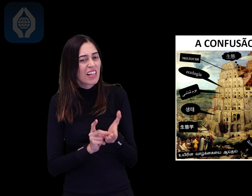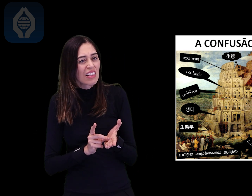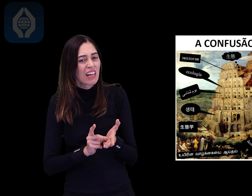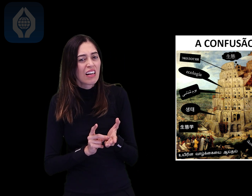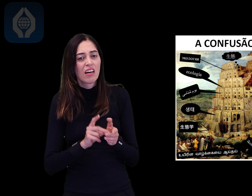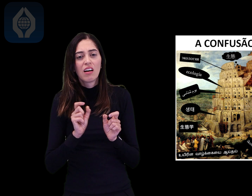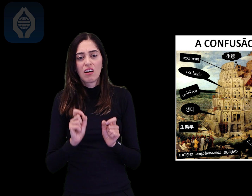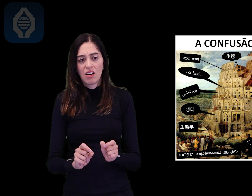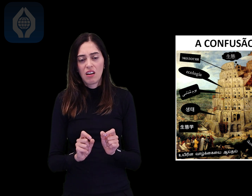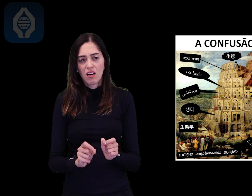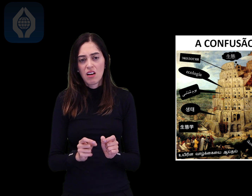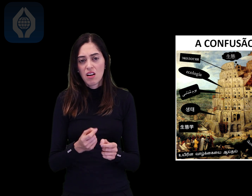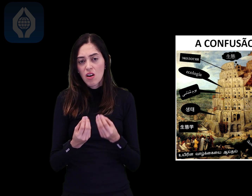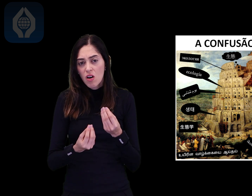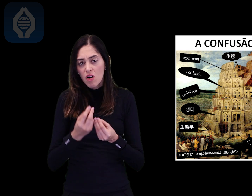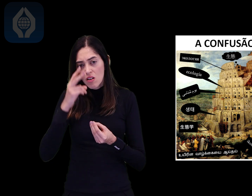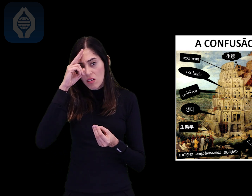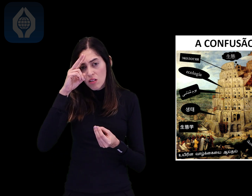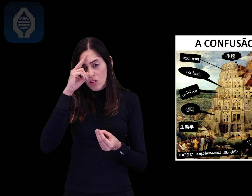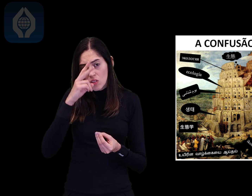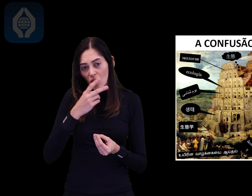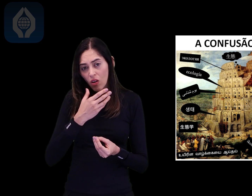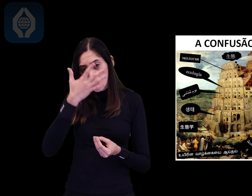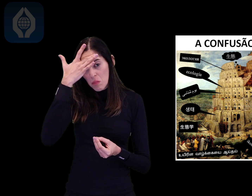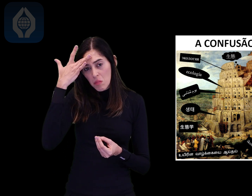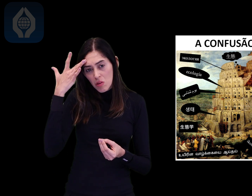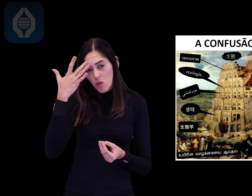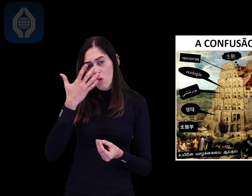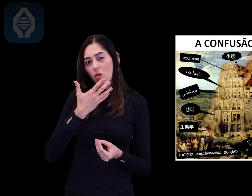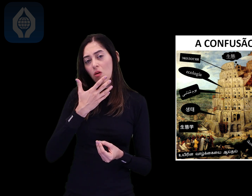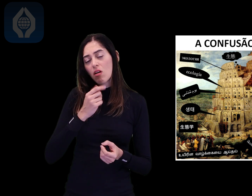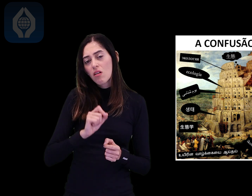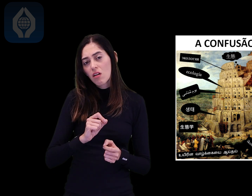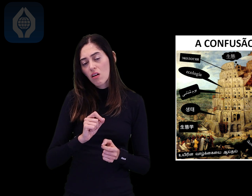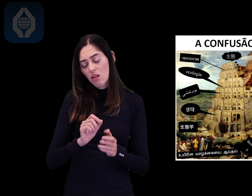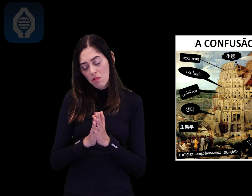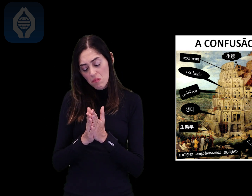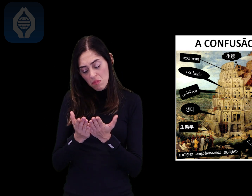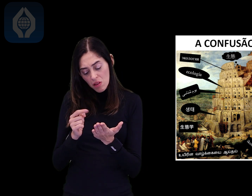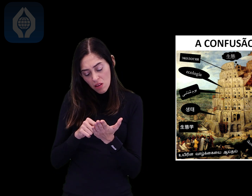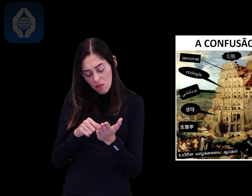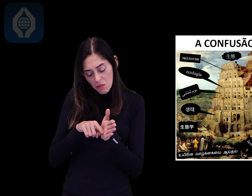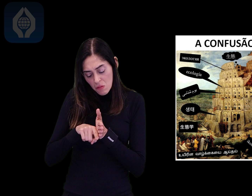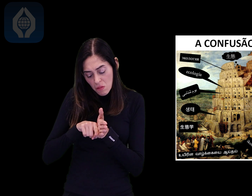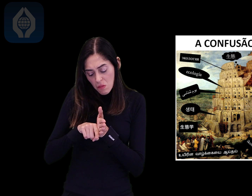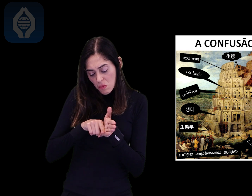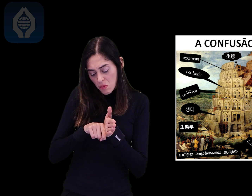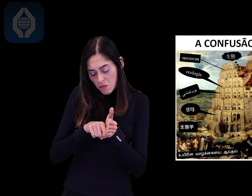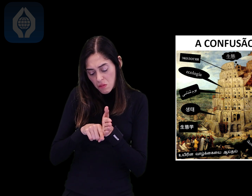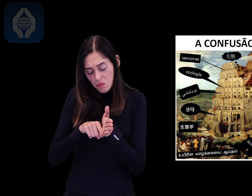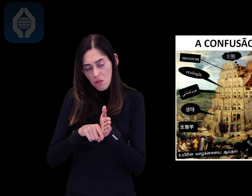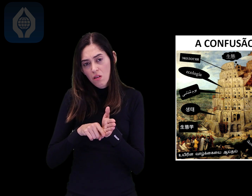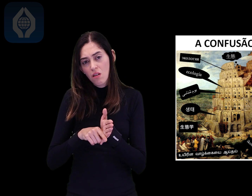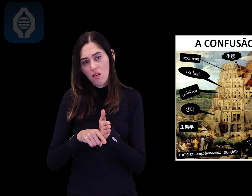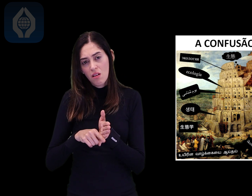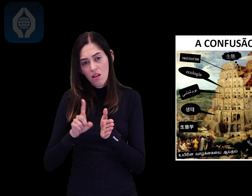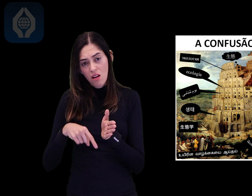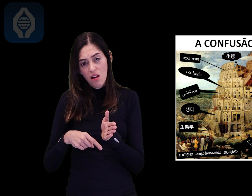verdadeira origem e história do homem, precisamos verificar a Bíblia bem de perto. Essa passagem em Gênesis